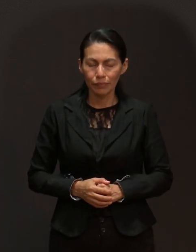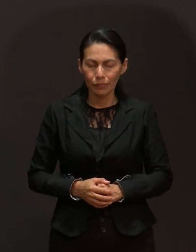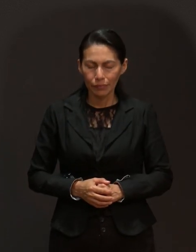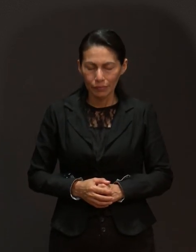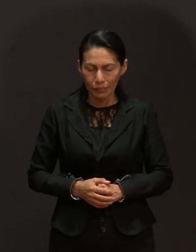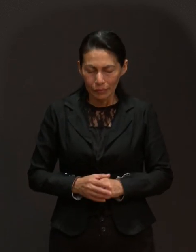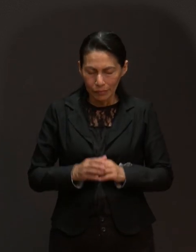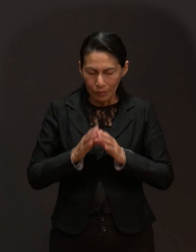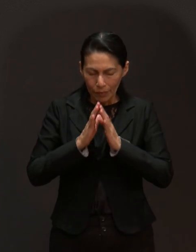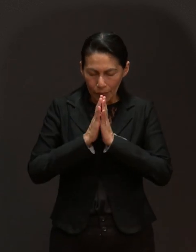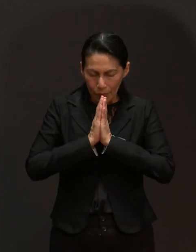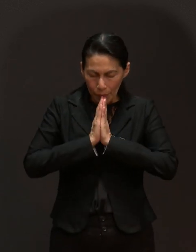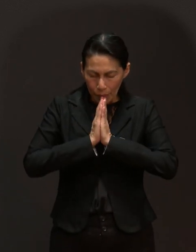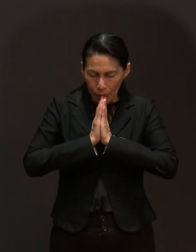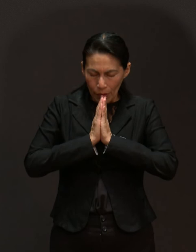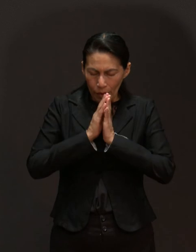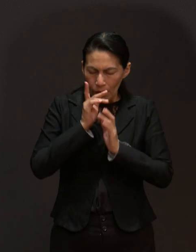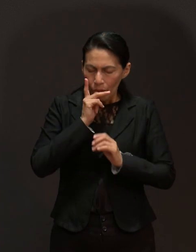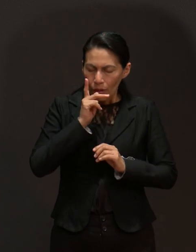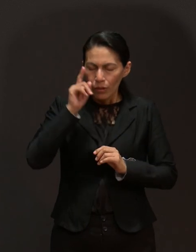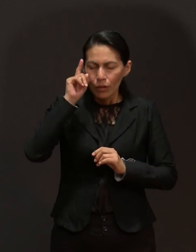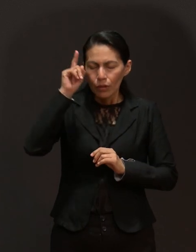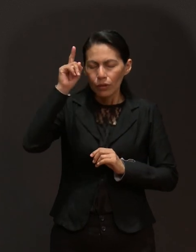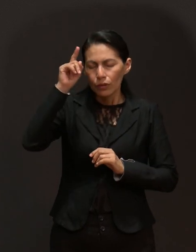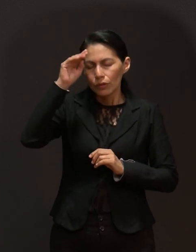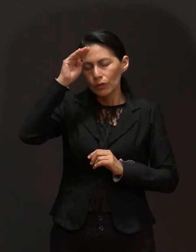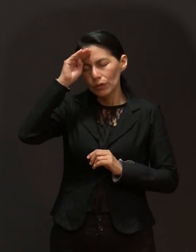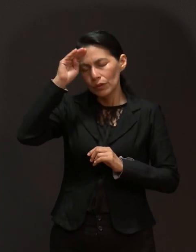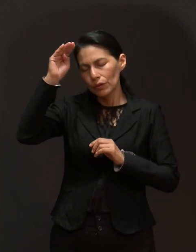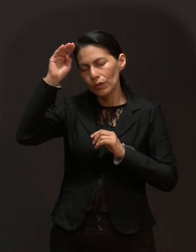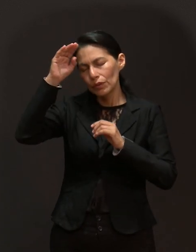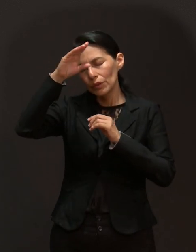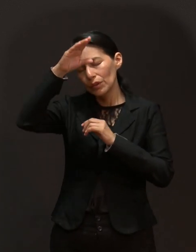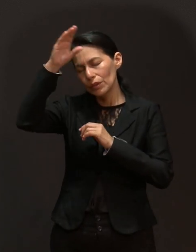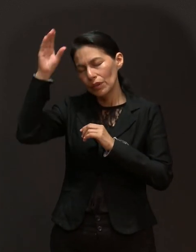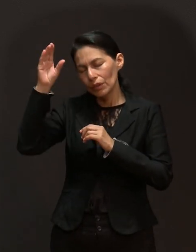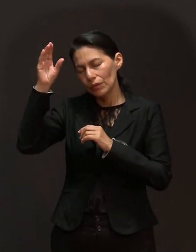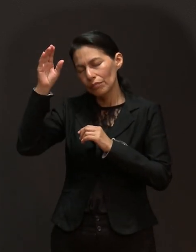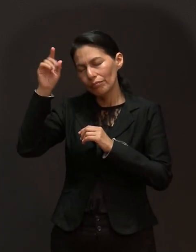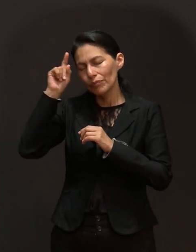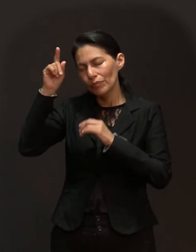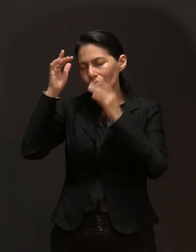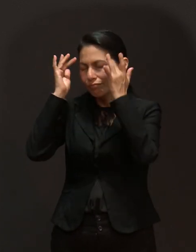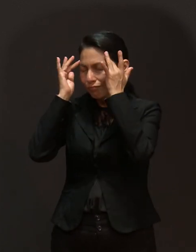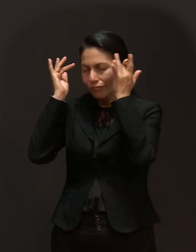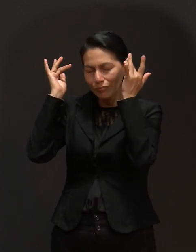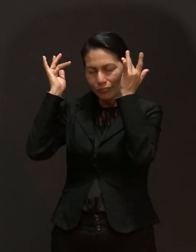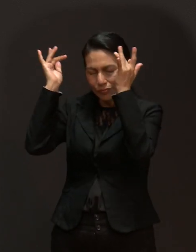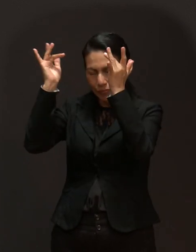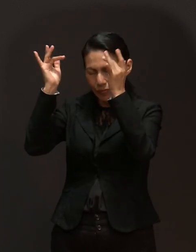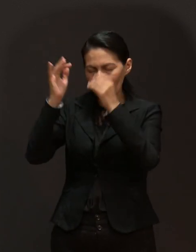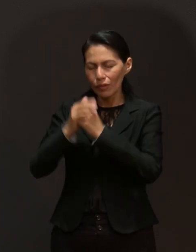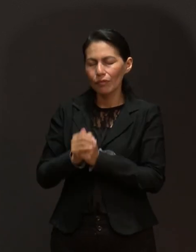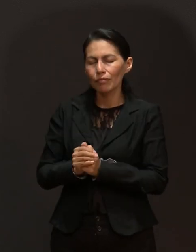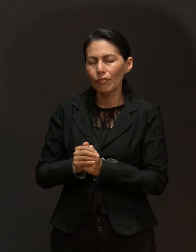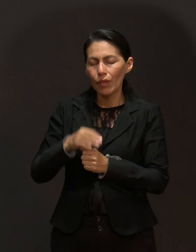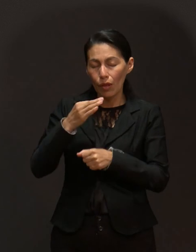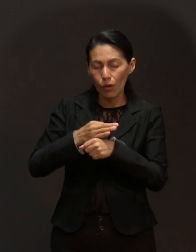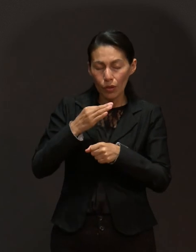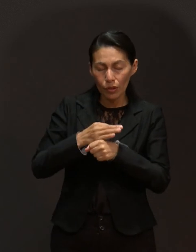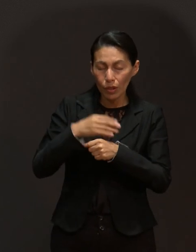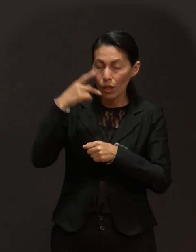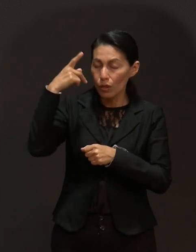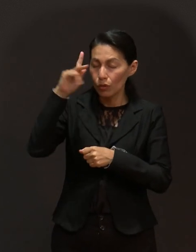oración Oremos Señor que estás en los cielos Santificado sea tu nombre Amén Hoy estamos